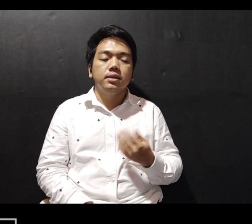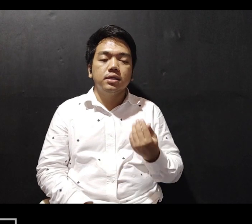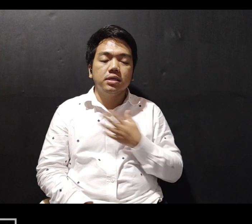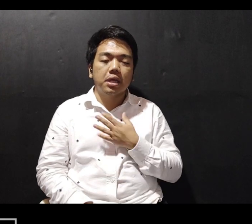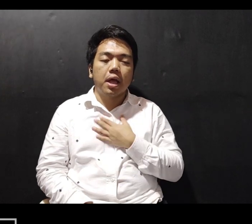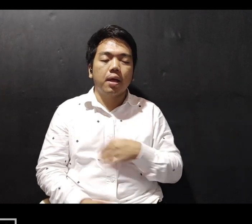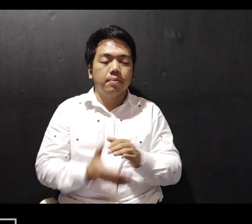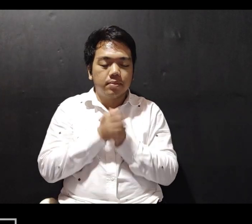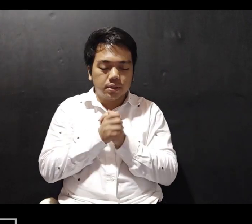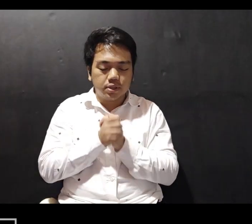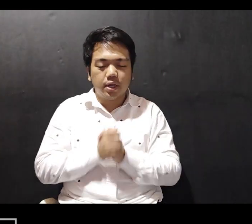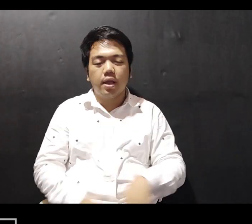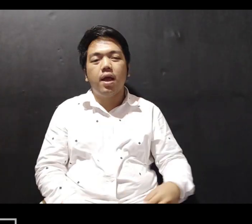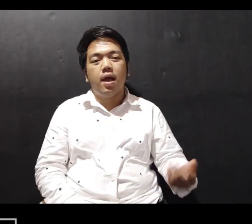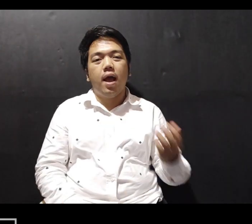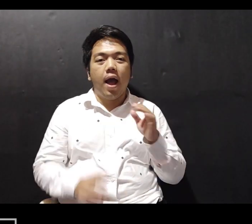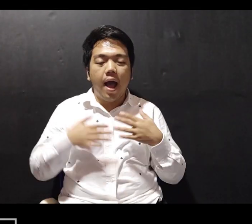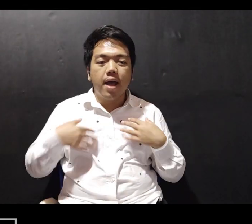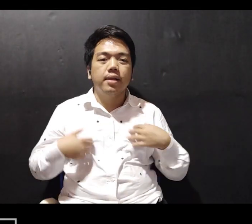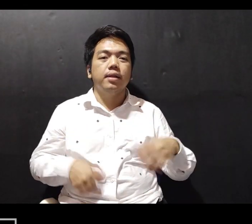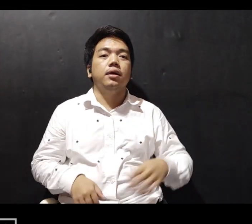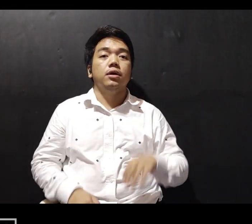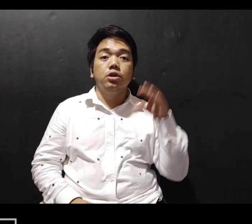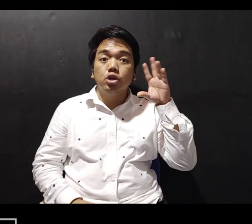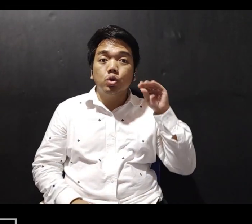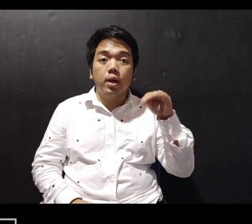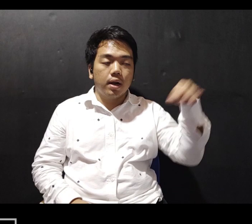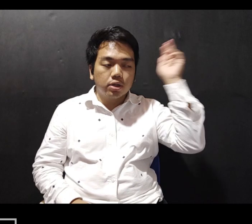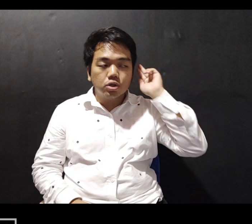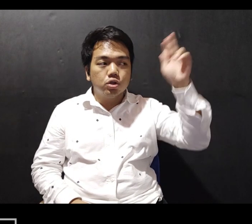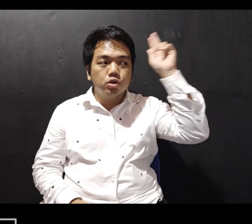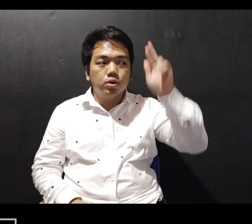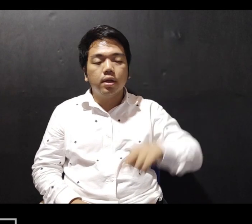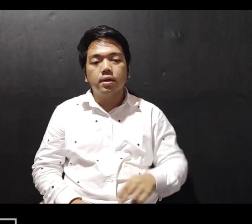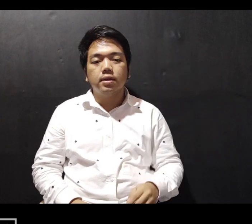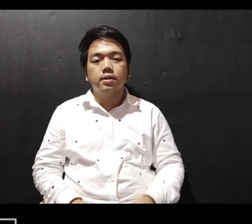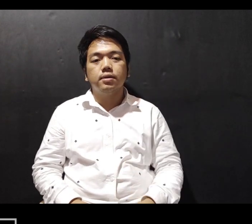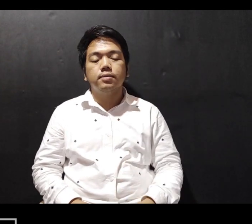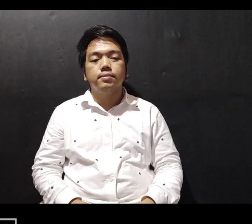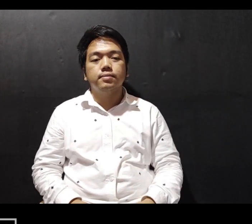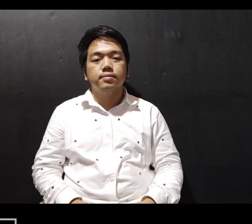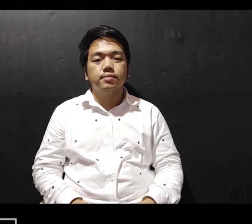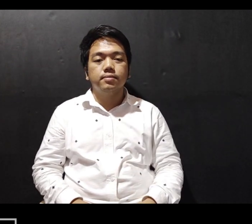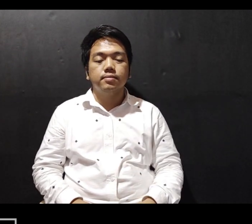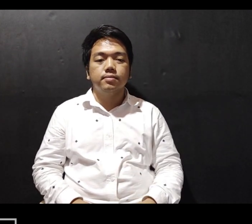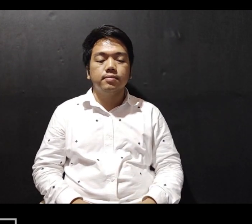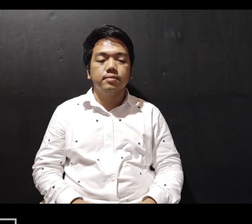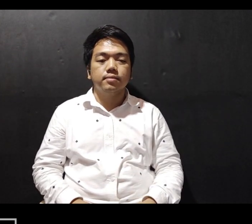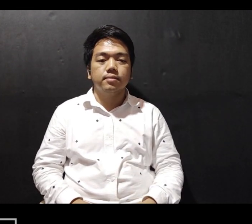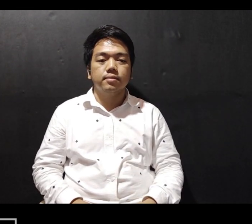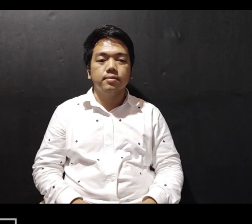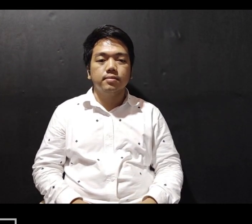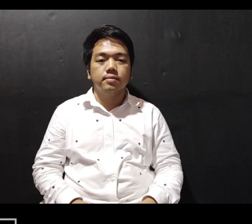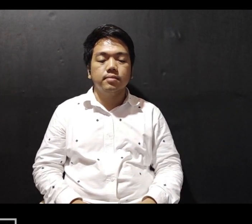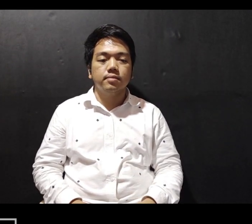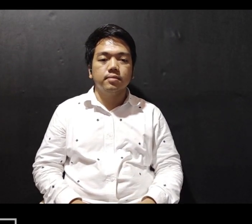ingin sampaikan kepada Anda hari ini. Untuk menguatkan Anda supaya kita dapat tidak hanya tertinggal atau berdiam di satu tempat